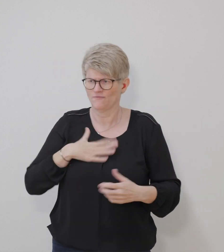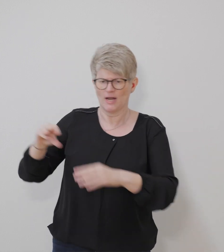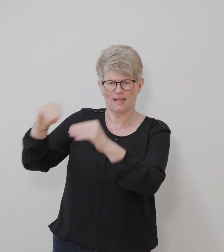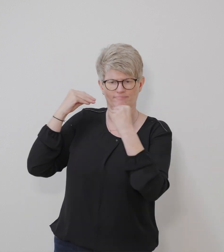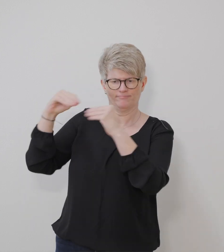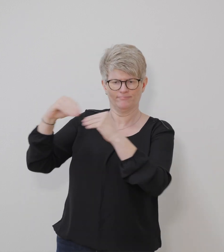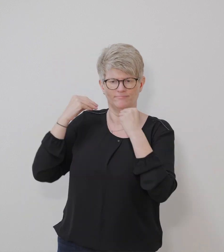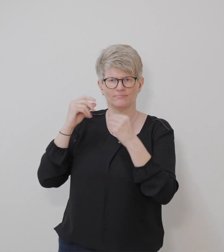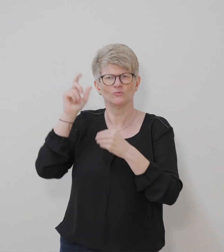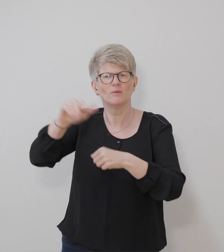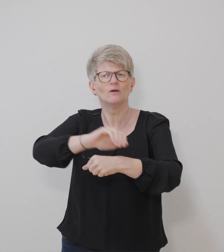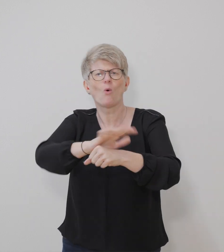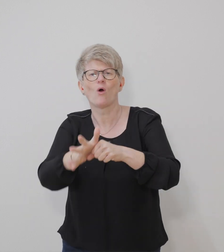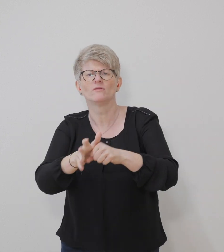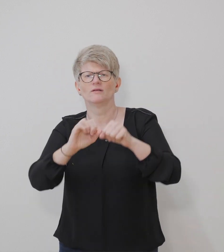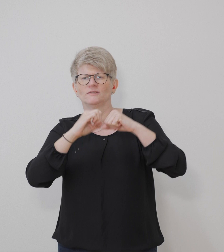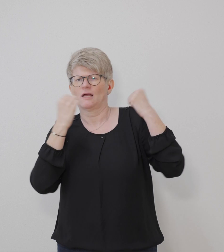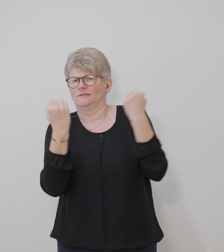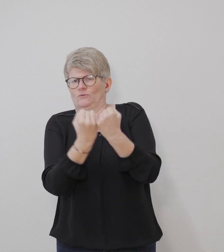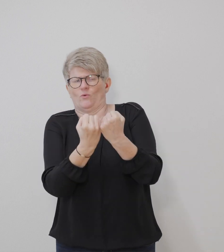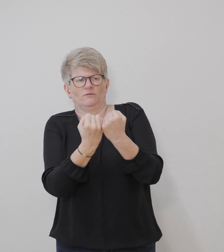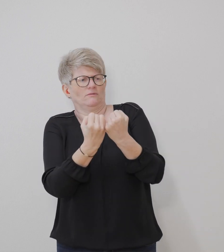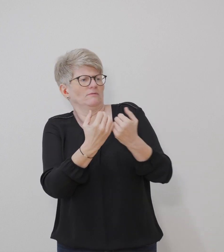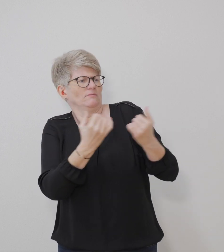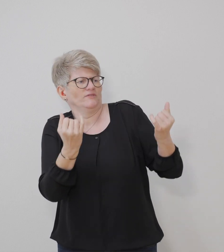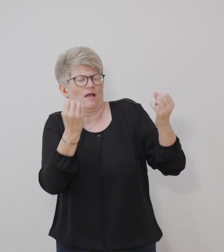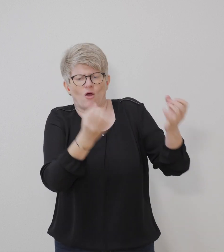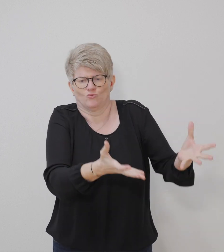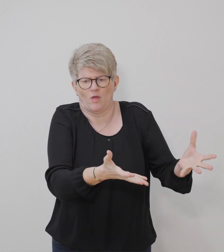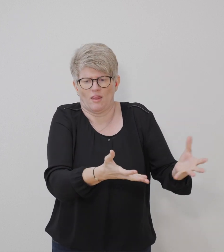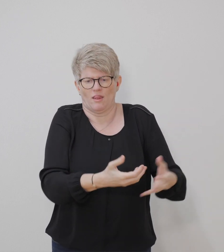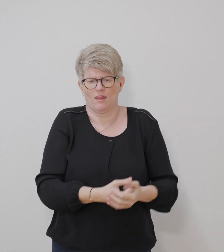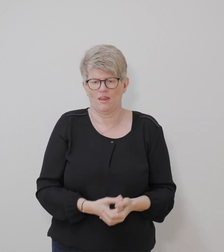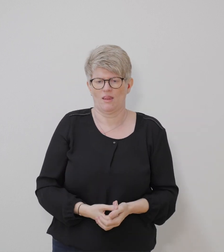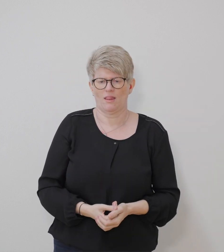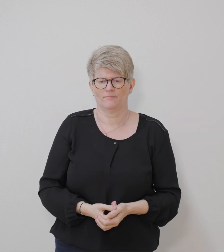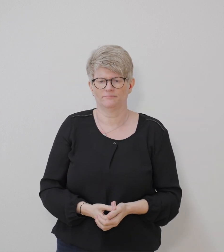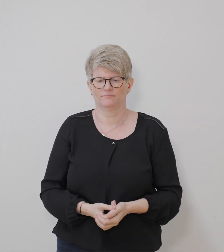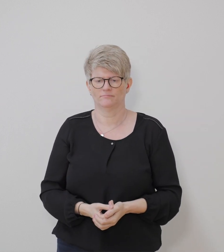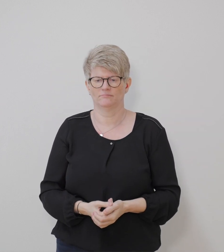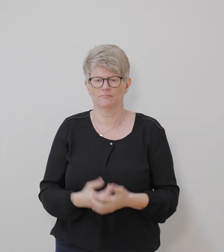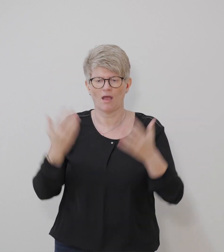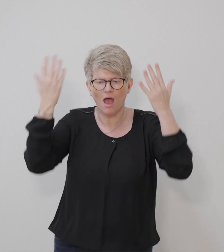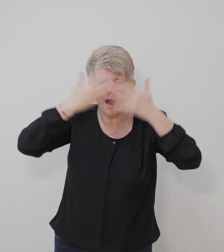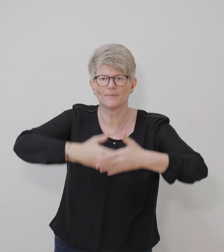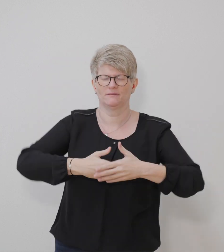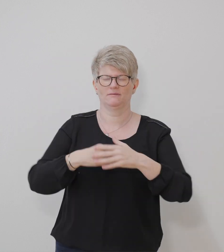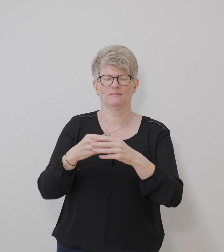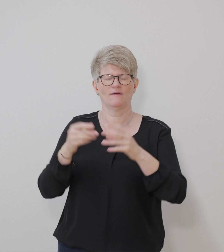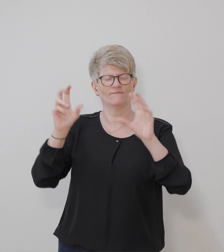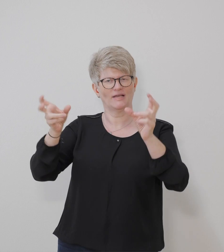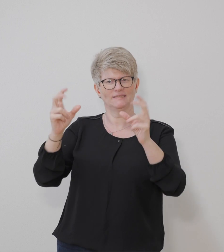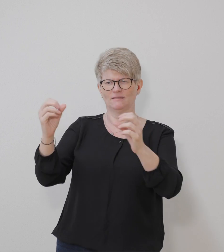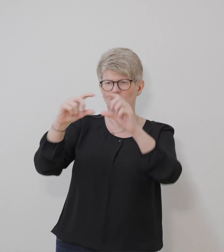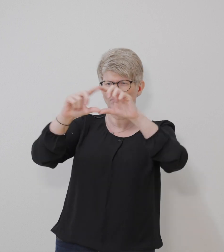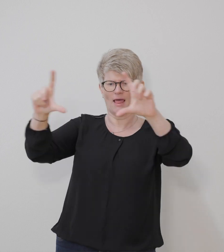mich informieren über die aktuelle Corona-Situation. Ich sehe am Abend in den Nachrichten Bilder